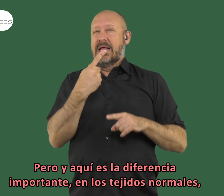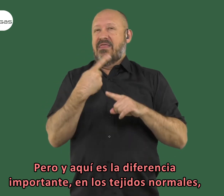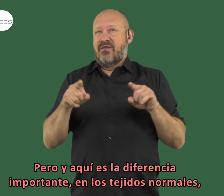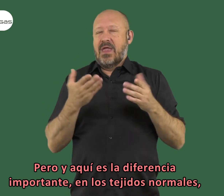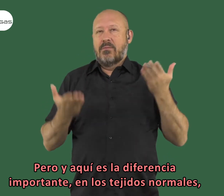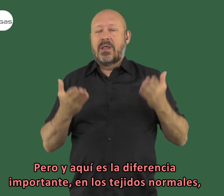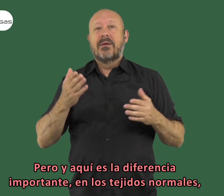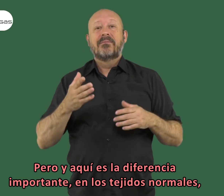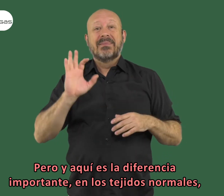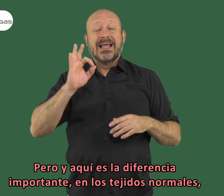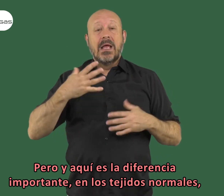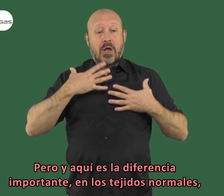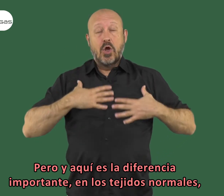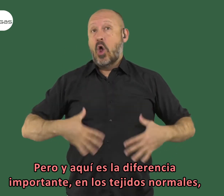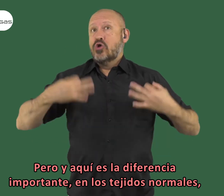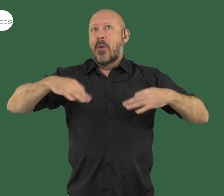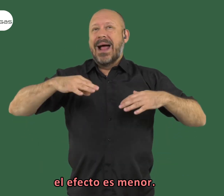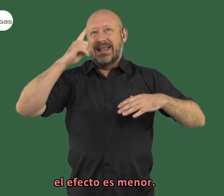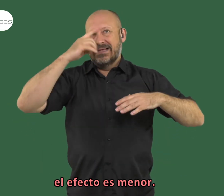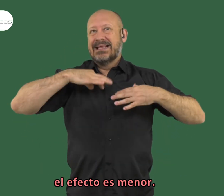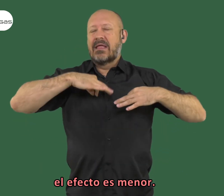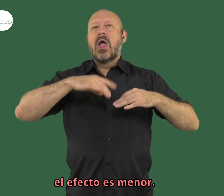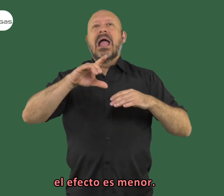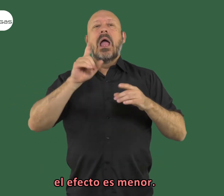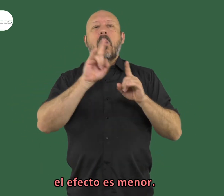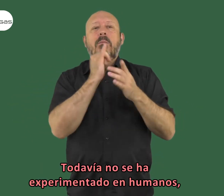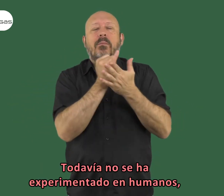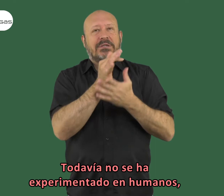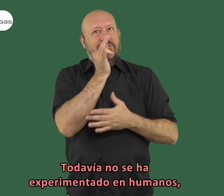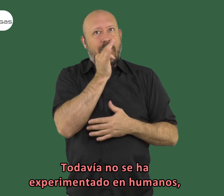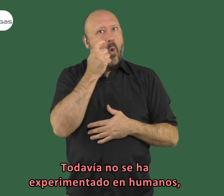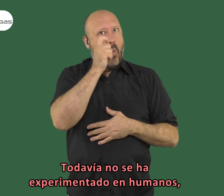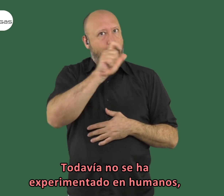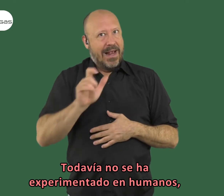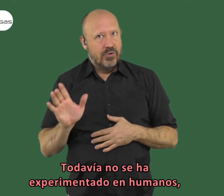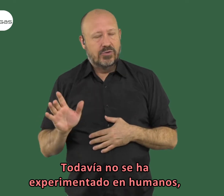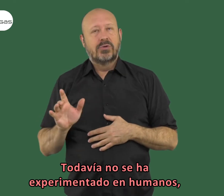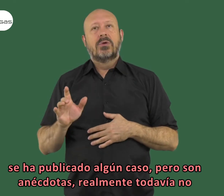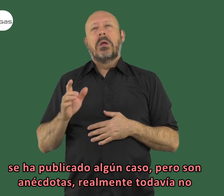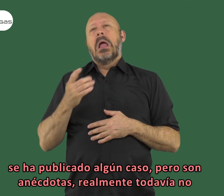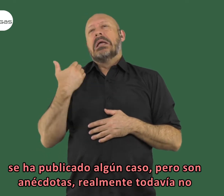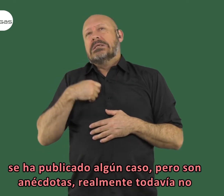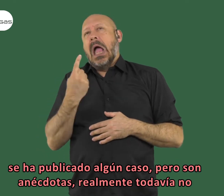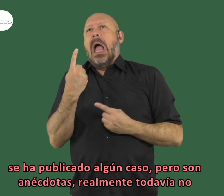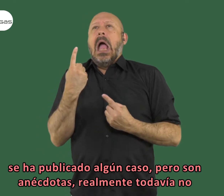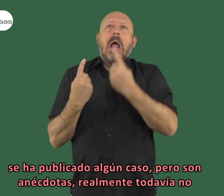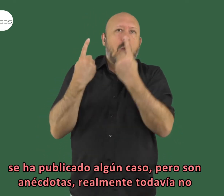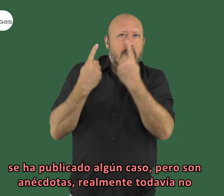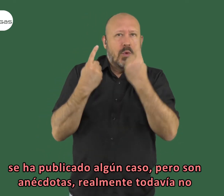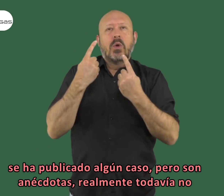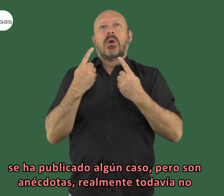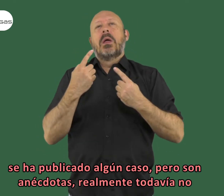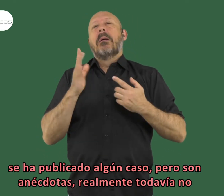es la diferencia importante, en los tejidos normales el efecto es menor. Todavía no se ha experimentado en humanos. Se ha publicado